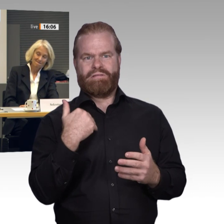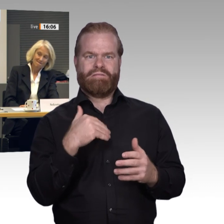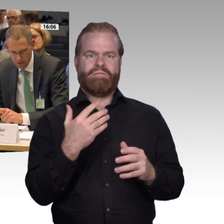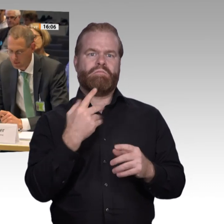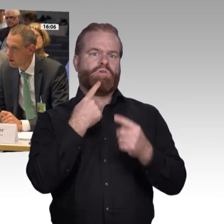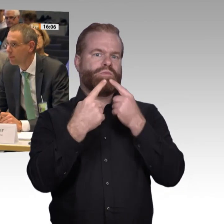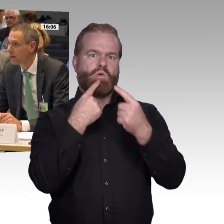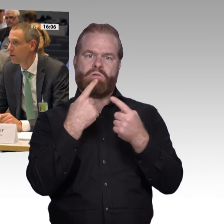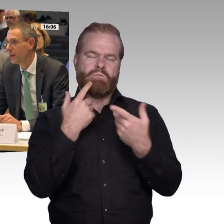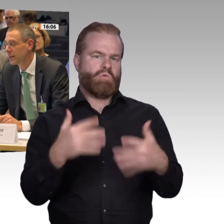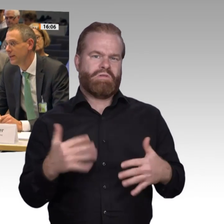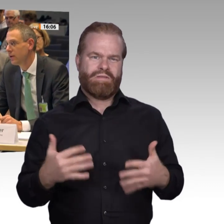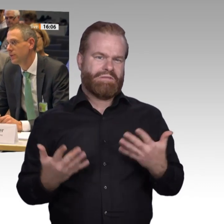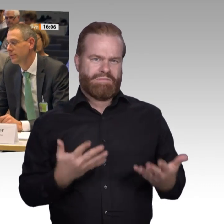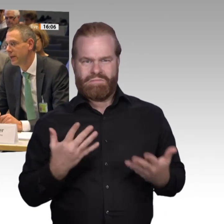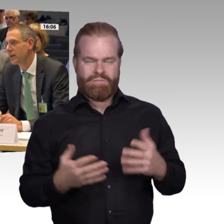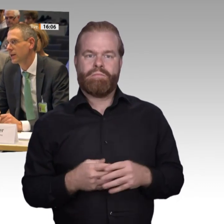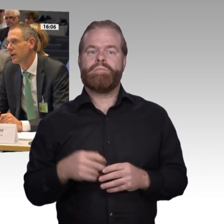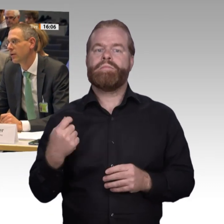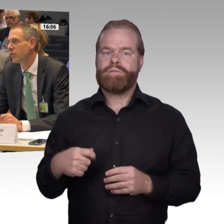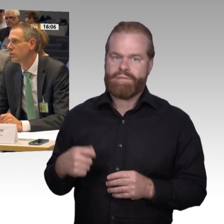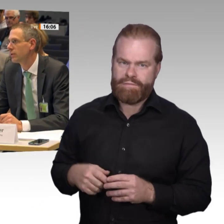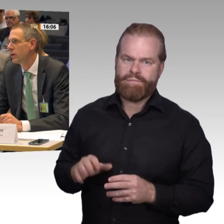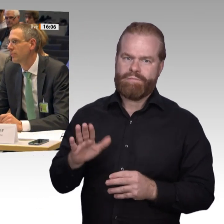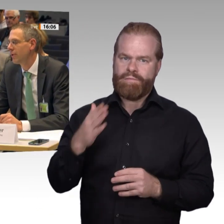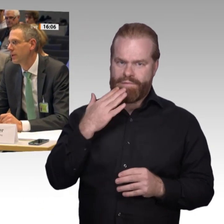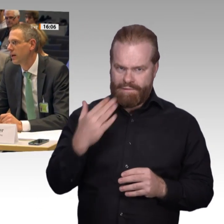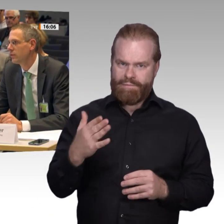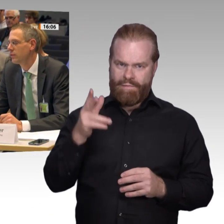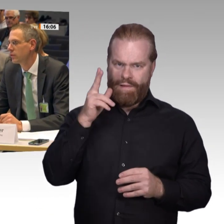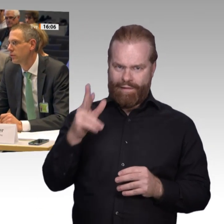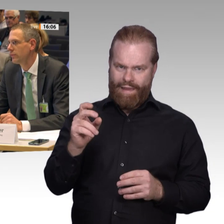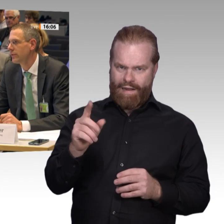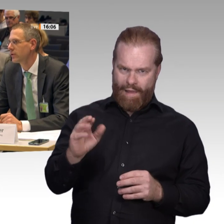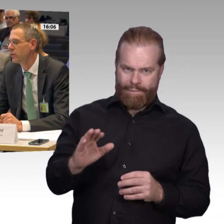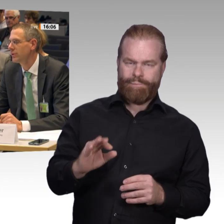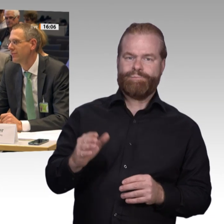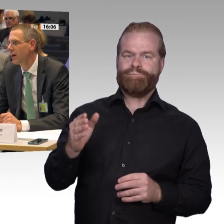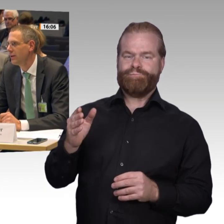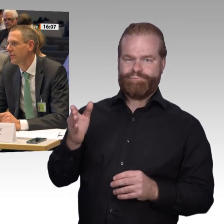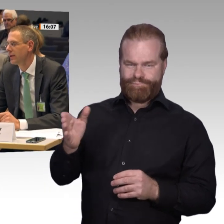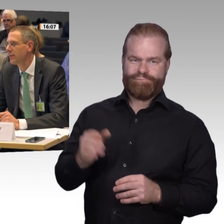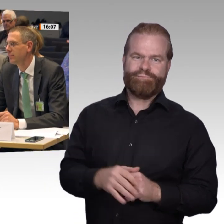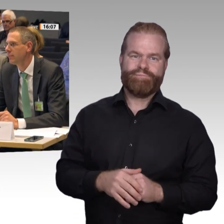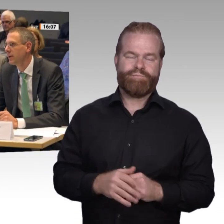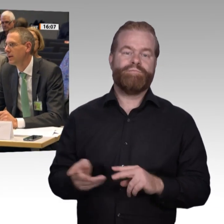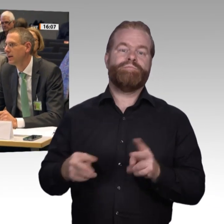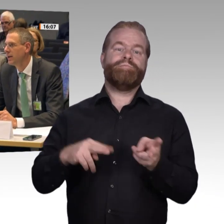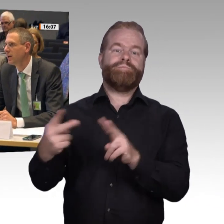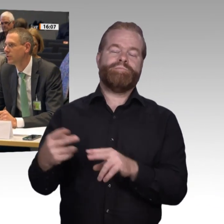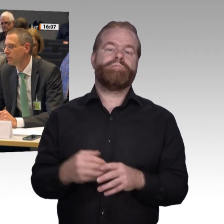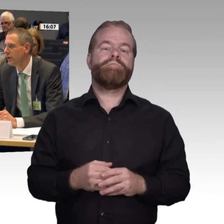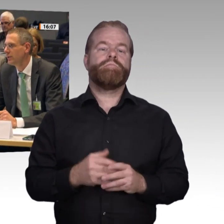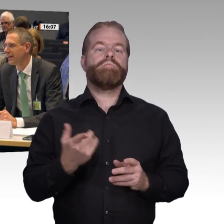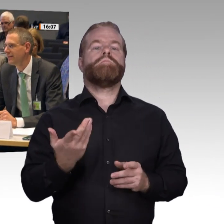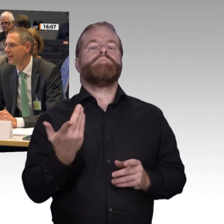Ja, ich will das Augenmerk noch mal richten auf die bisherige Regelung. Und wenn man da auf die Funktionsweise guckt, dann war es ja eben